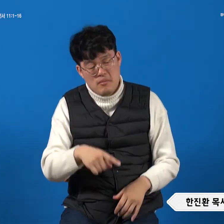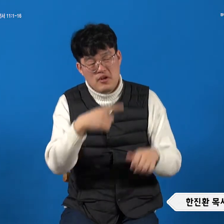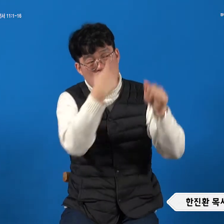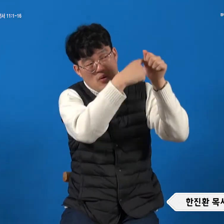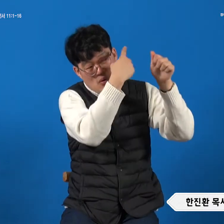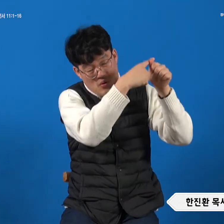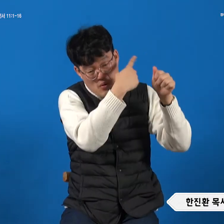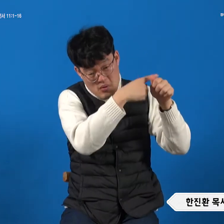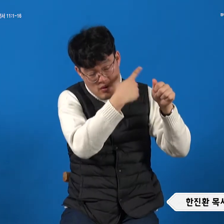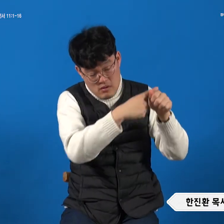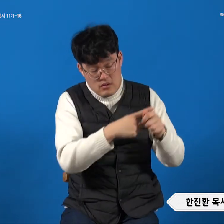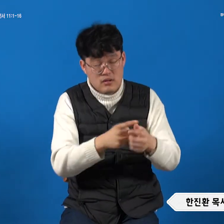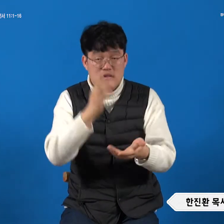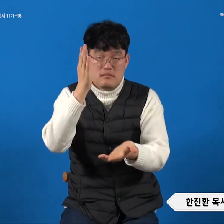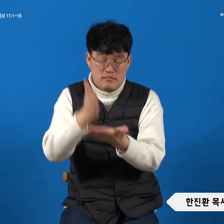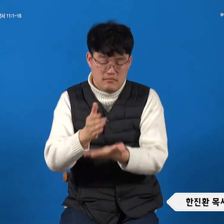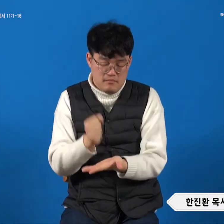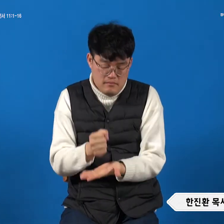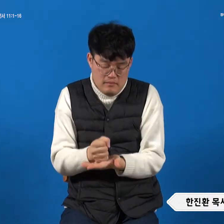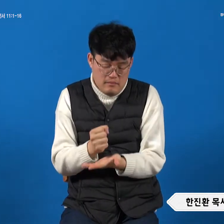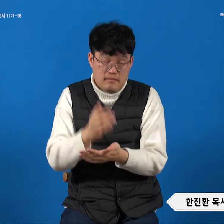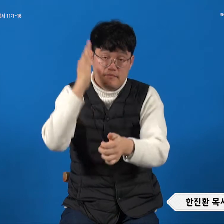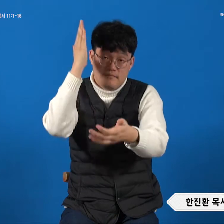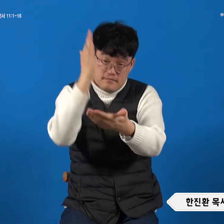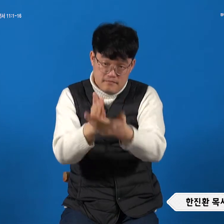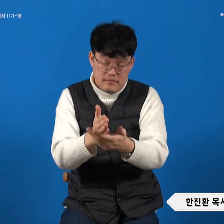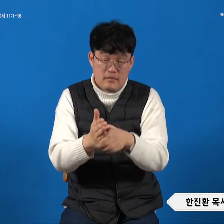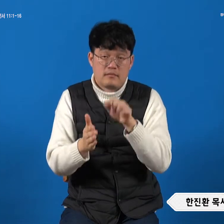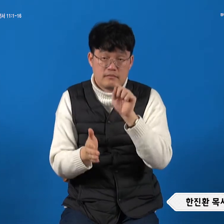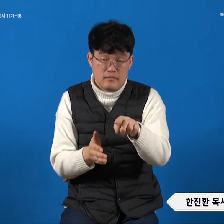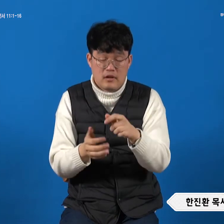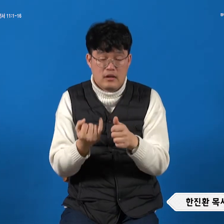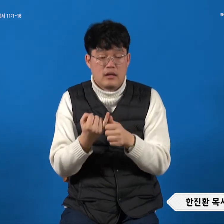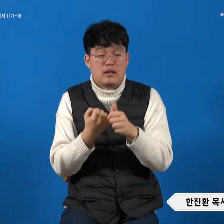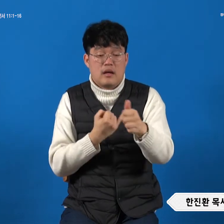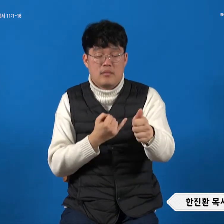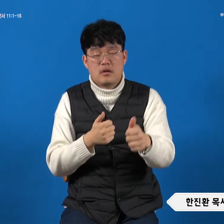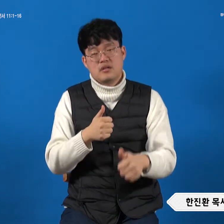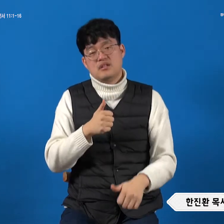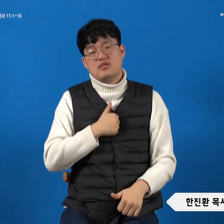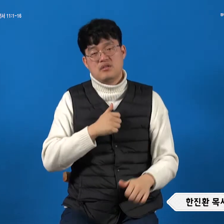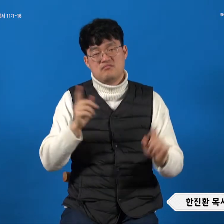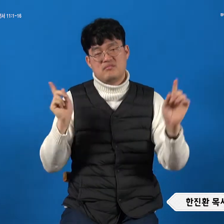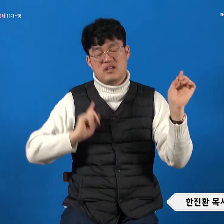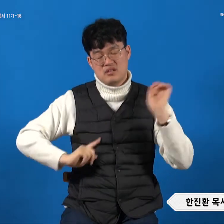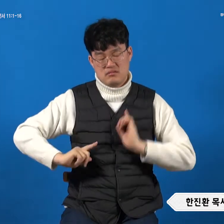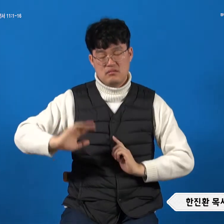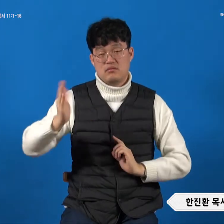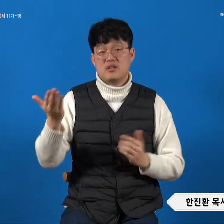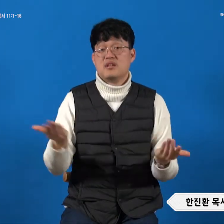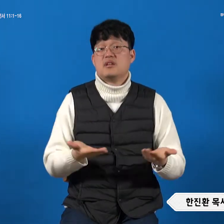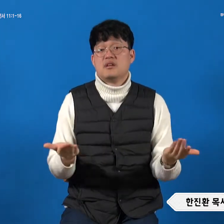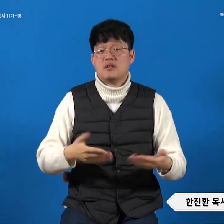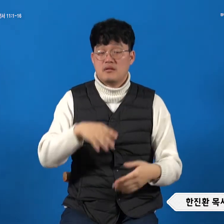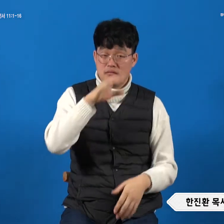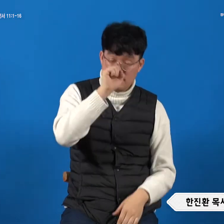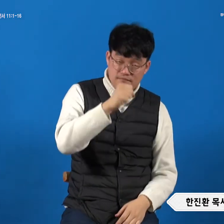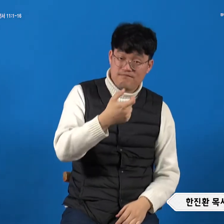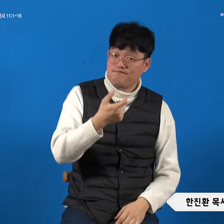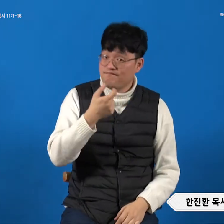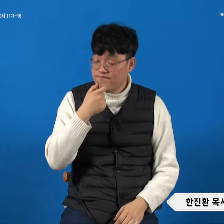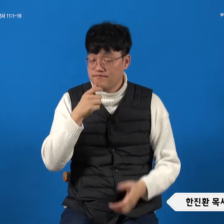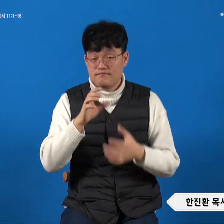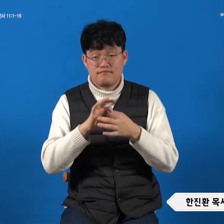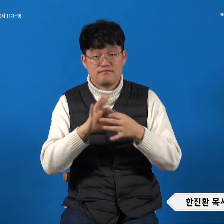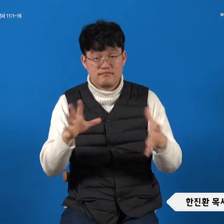말이야 하면서 시어머니를 험담하지 마십시오. 그건 남편의 자존심을 건드리는 것입니다. 좋든